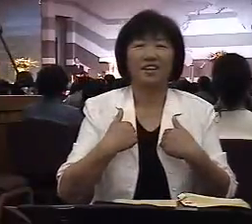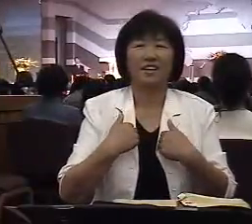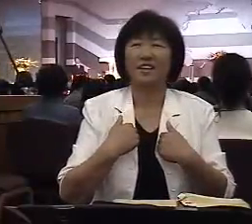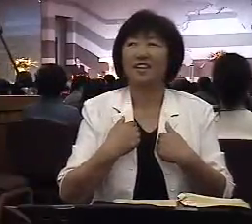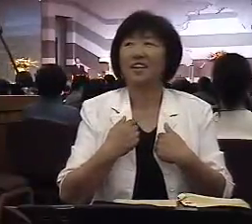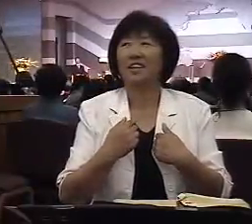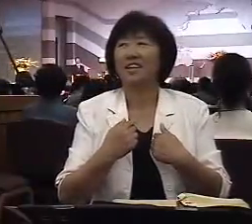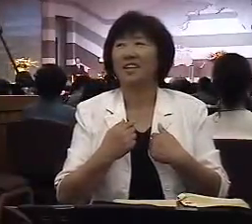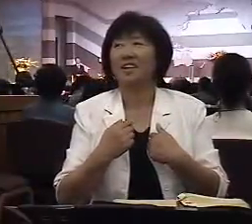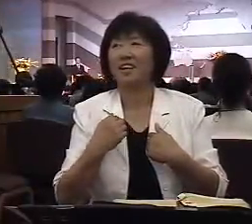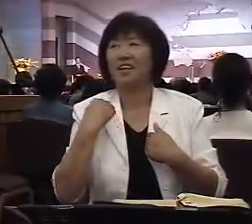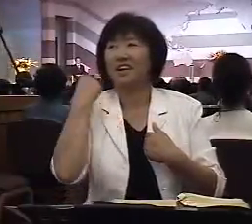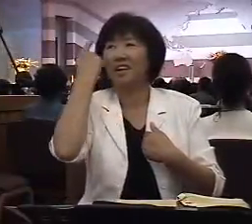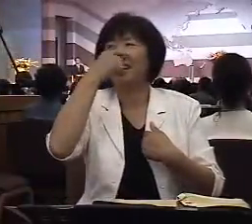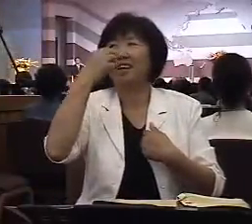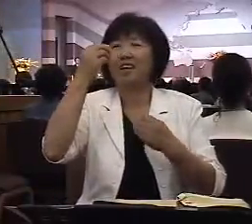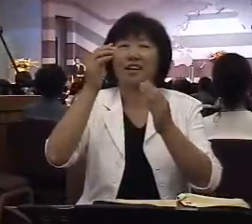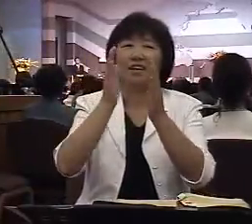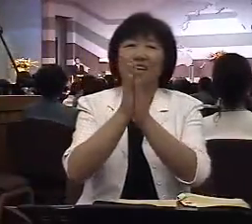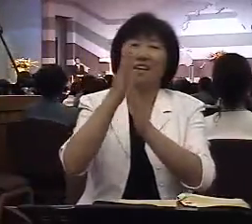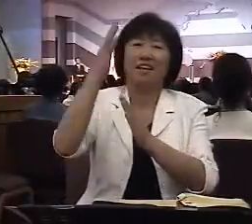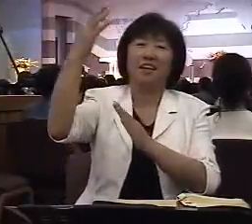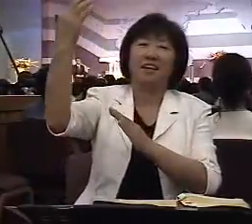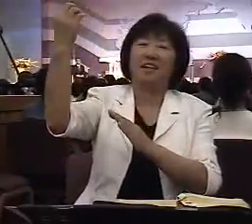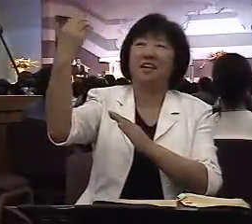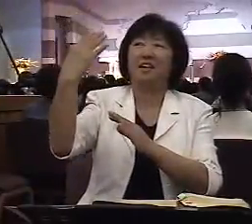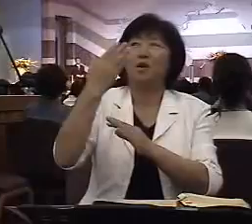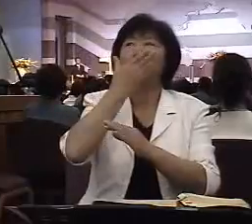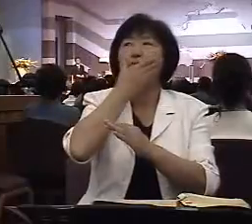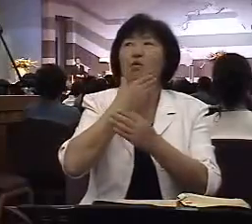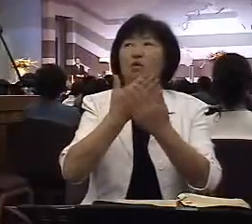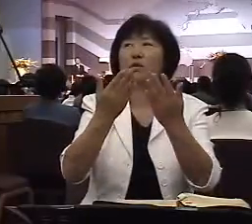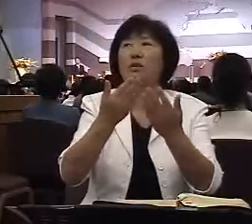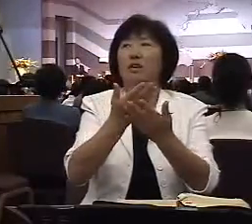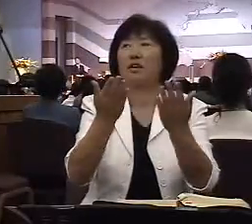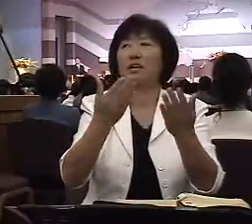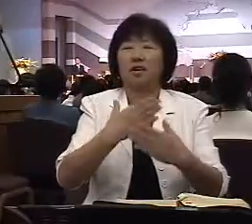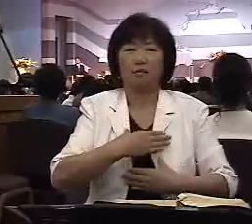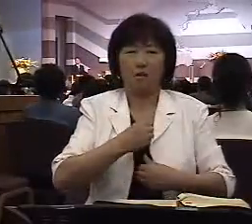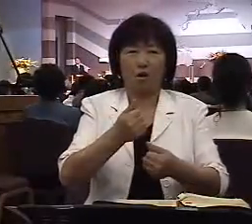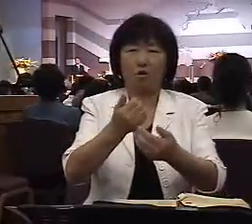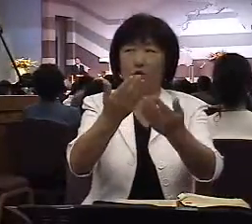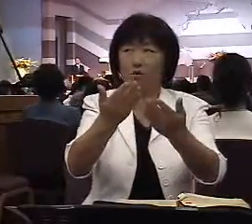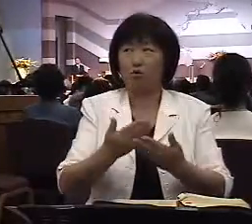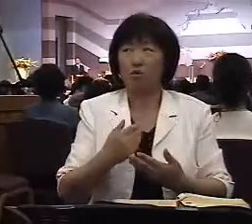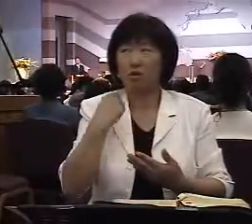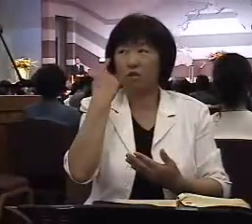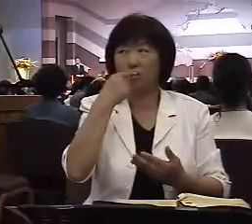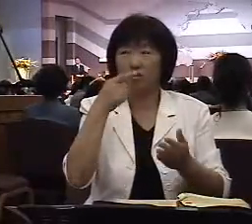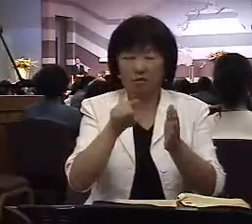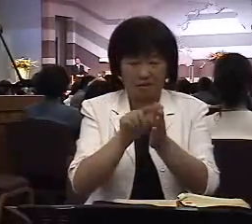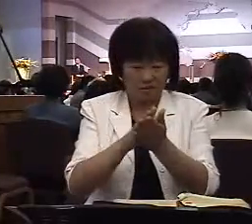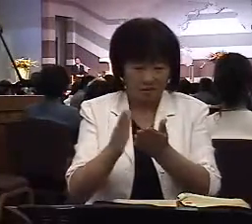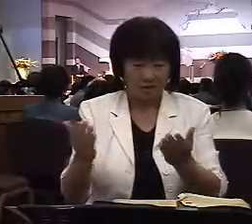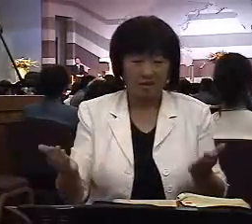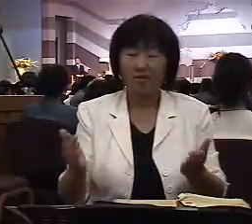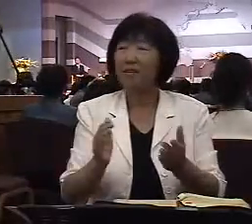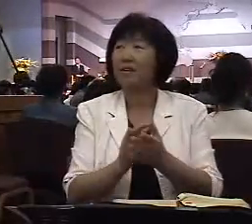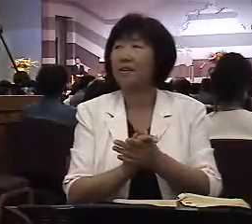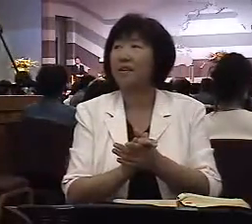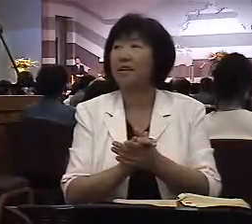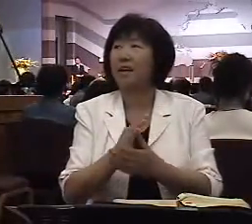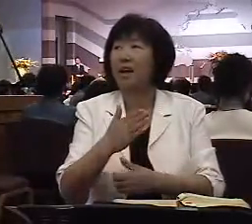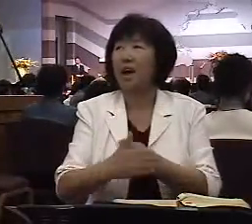그의 얼굴에 광채를 비추사 너희에게 복을 주시고 너희에게 평강을 주실 줄로 믿습니다.